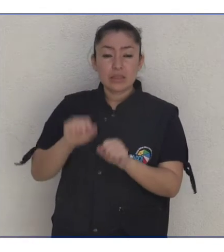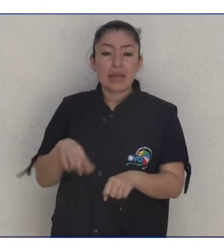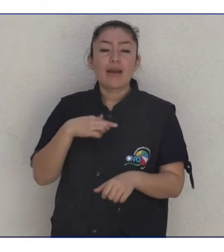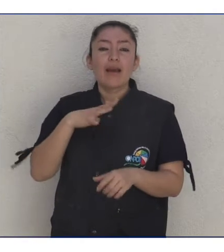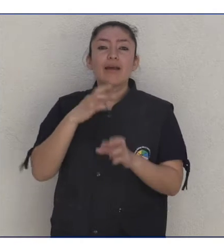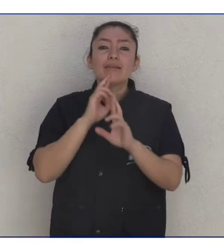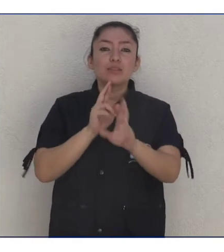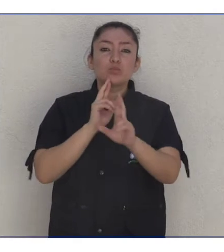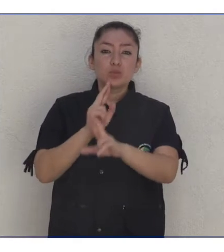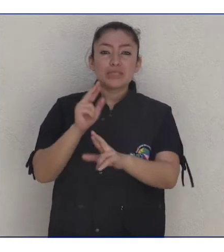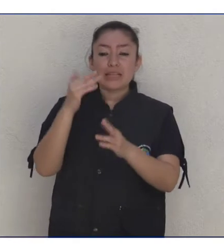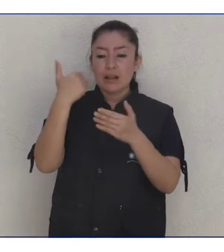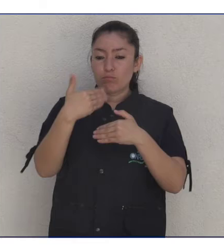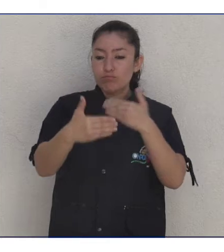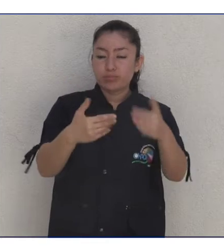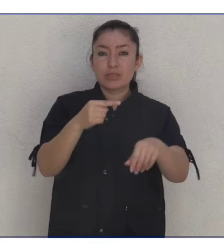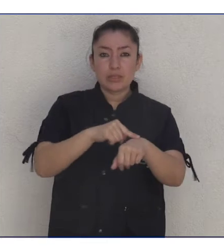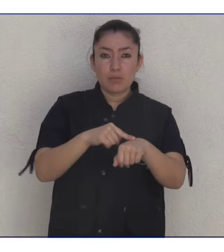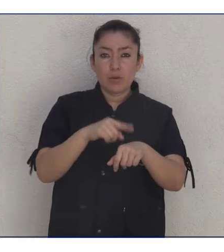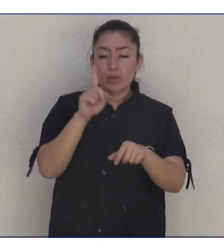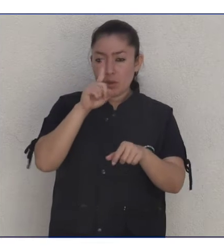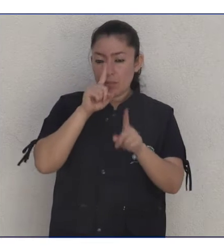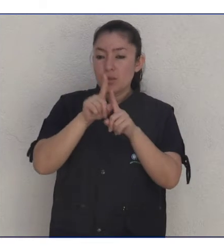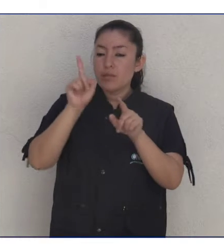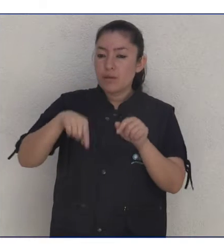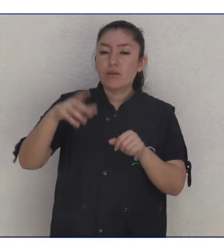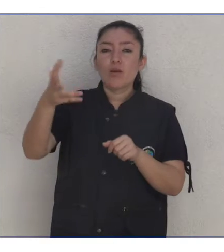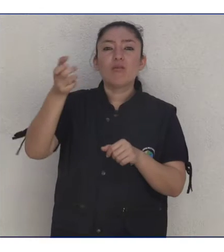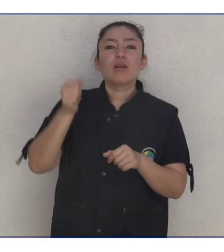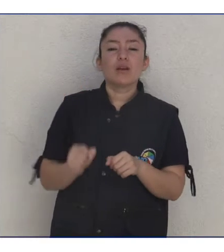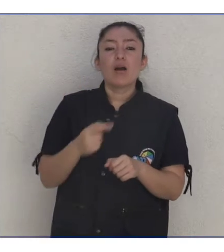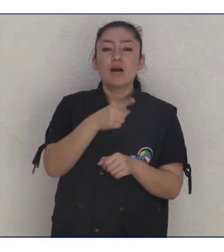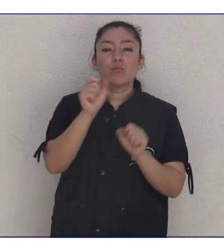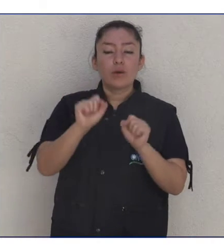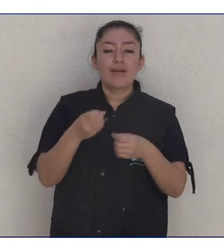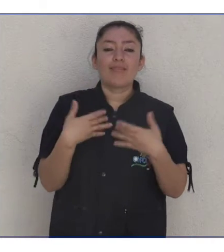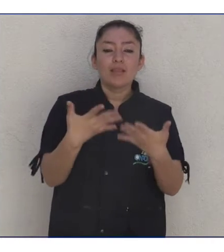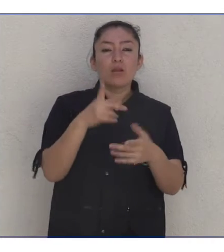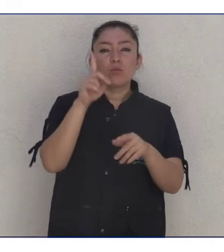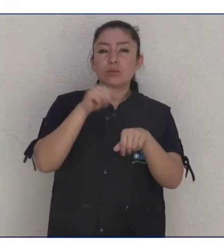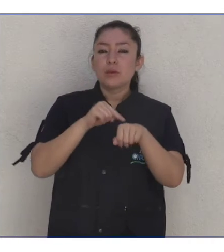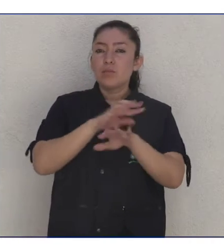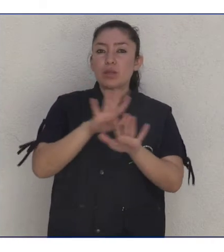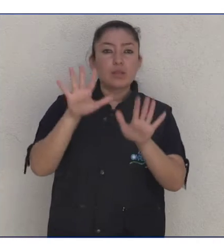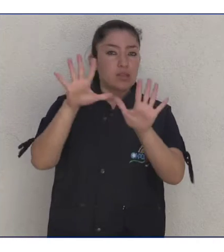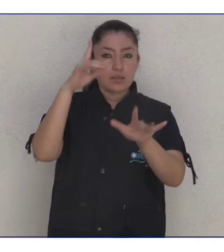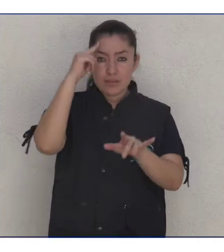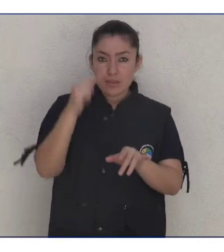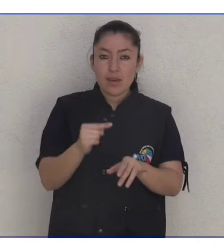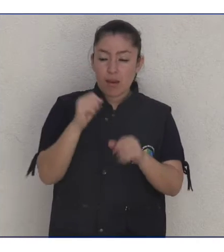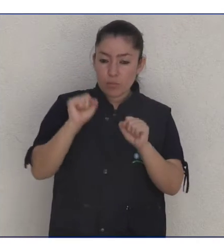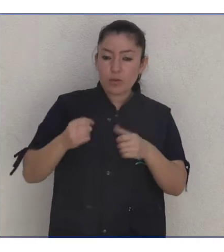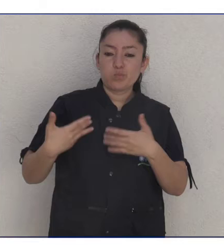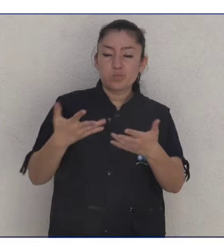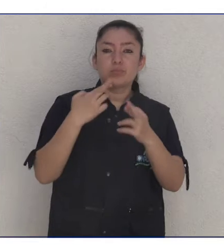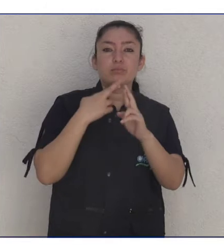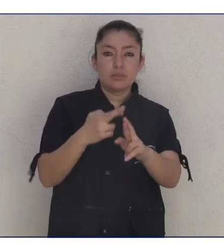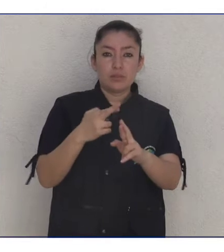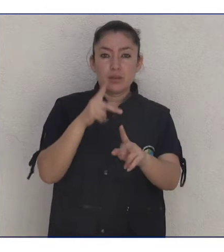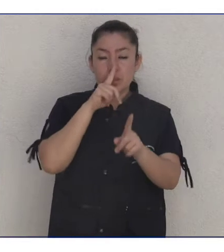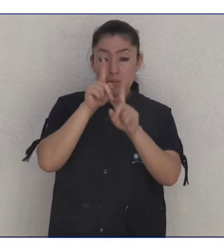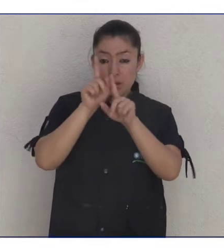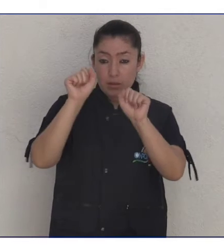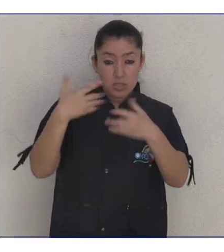en el plazo y forma que está obligado, este quedará obligado a otorgarla al interesado en un periodo no mayor de 10 días, posteriores